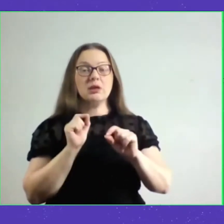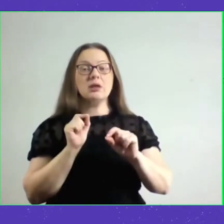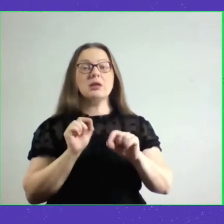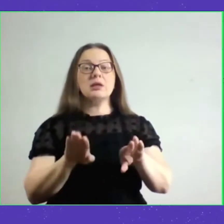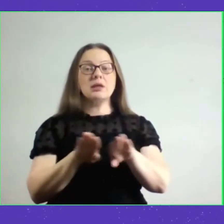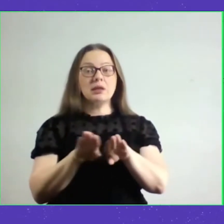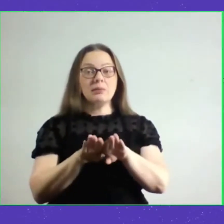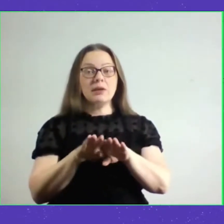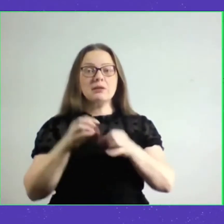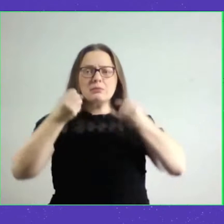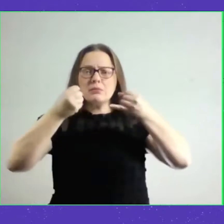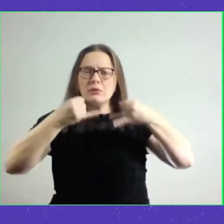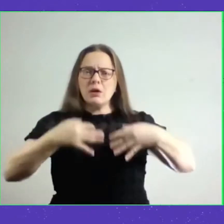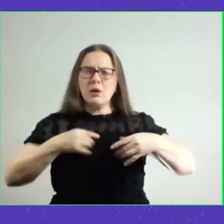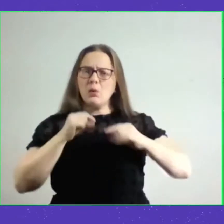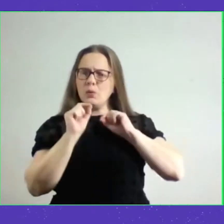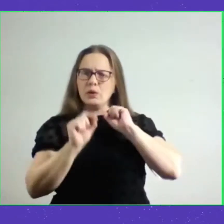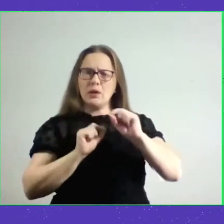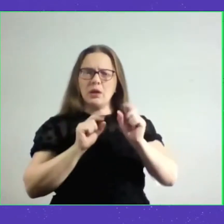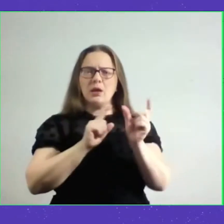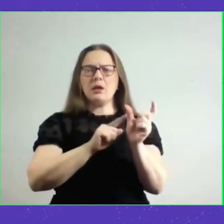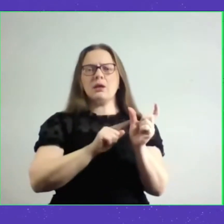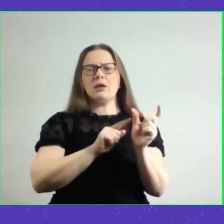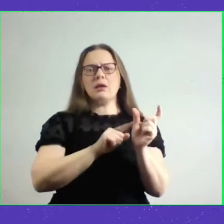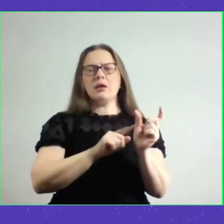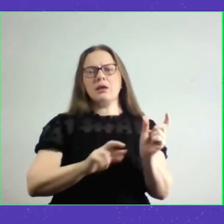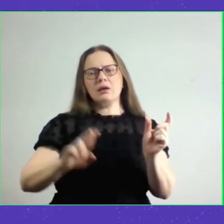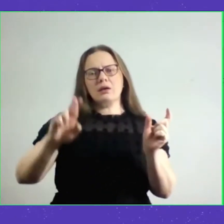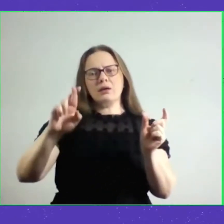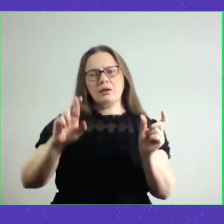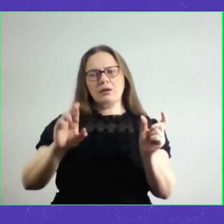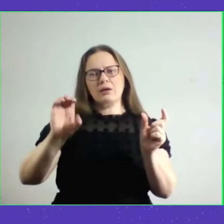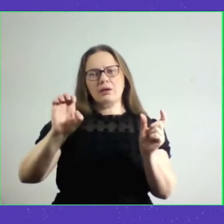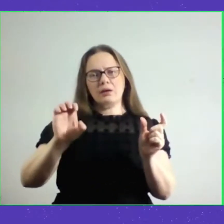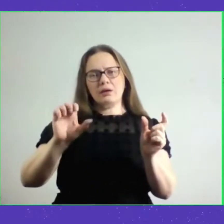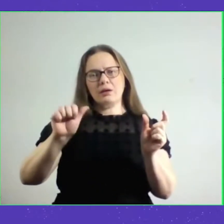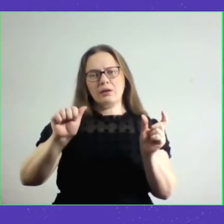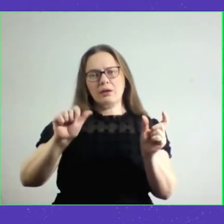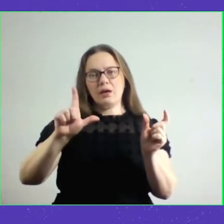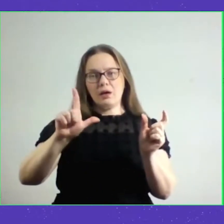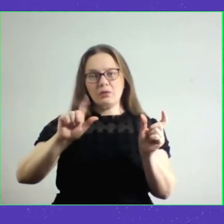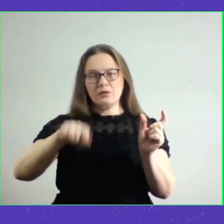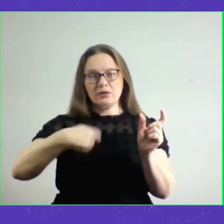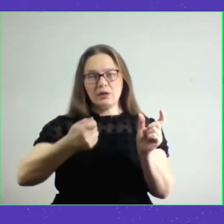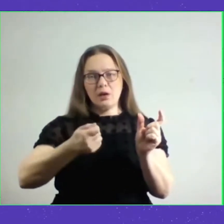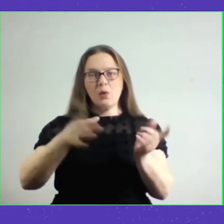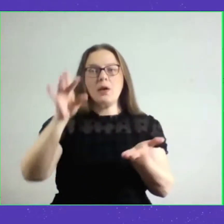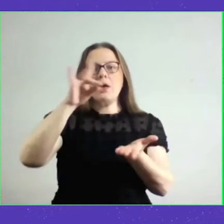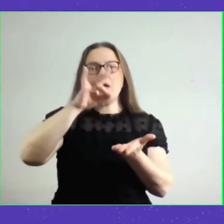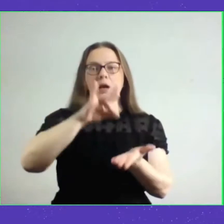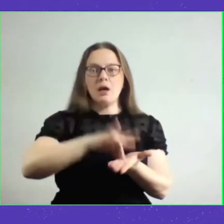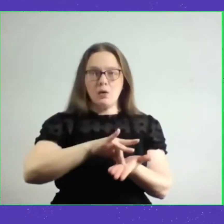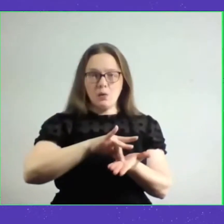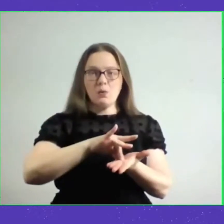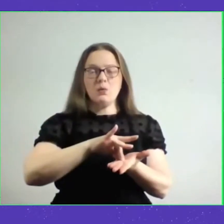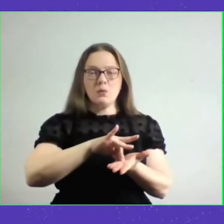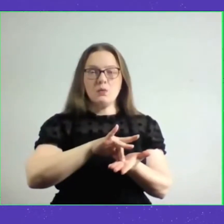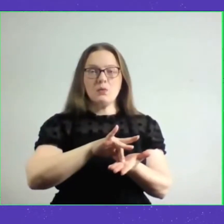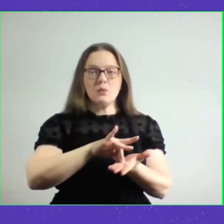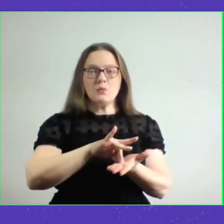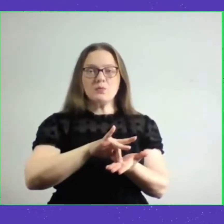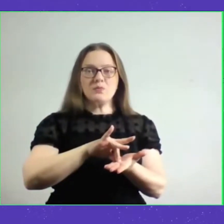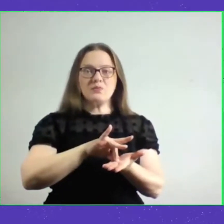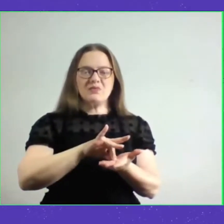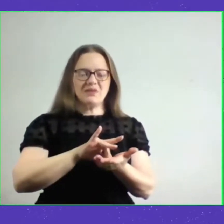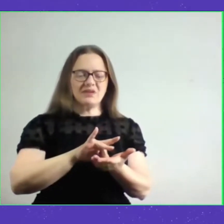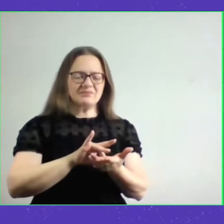que é real, para nós vivermos no que é real. Chega de perder tempo nessas coisas que